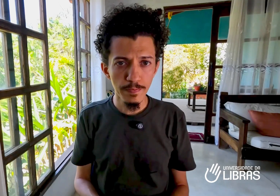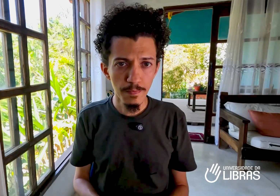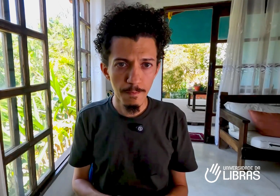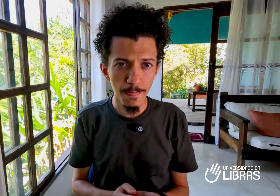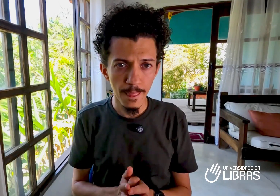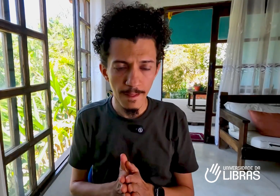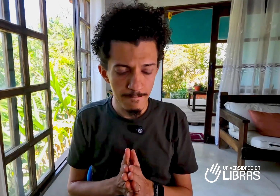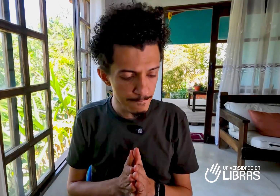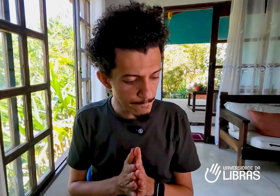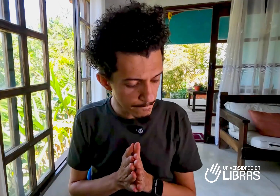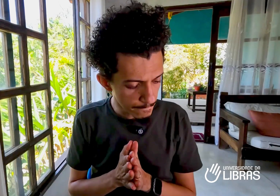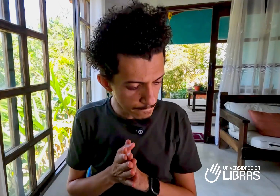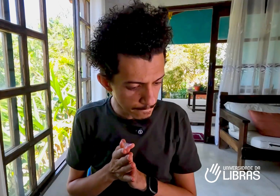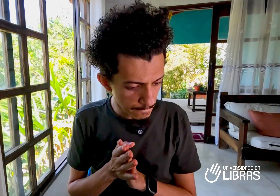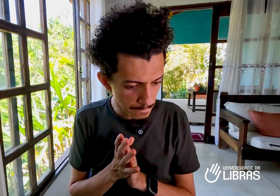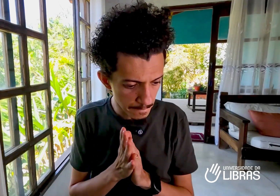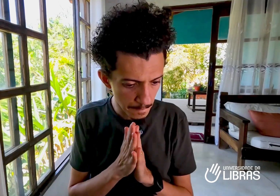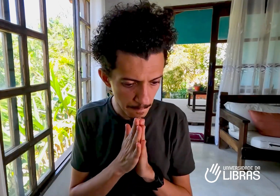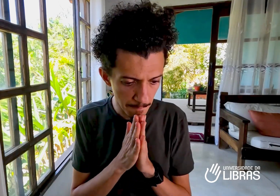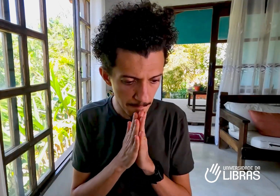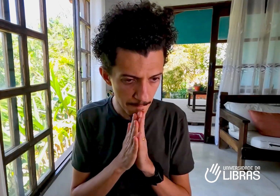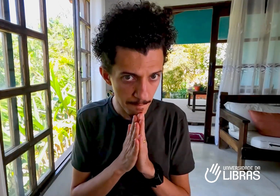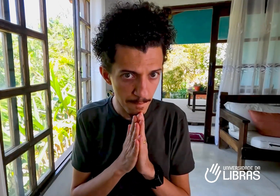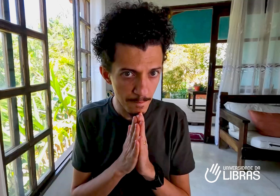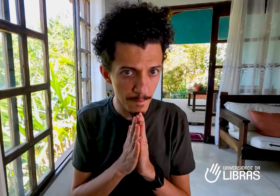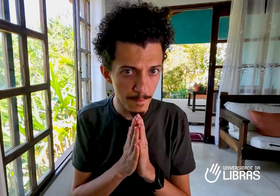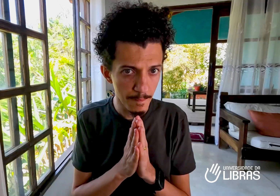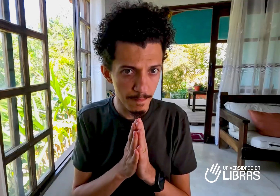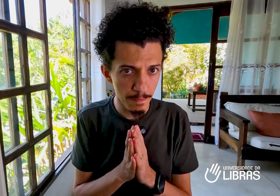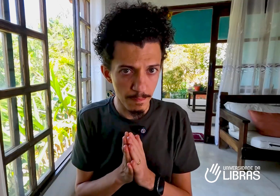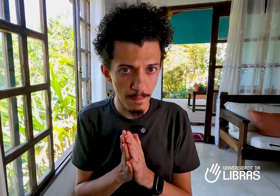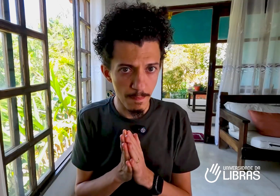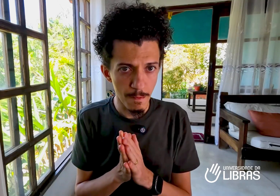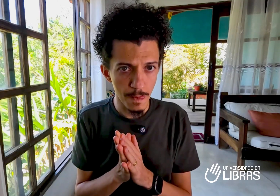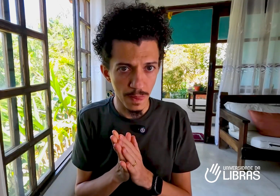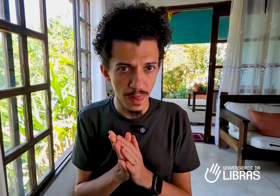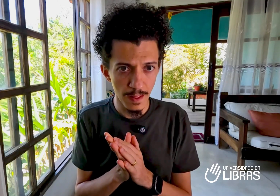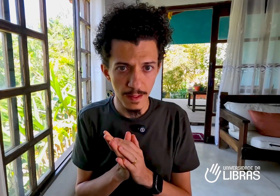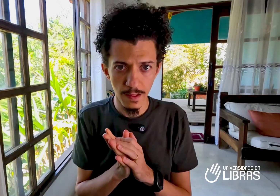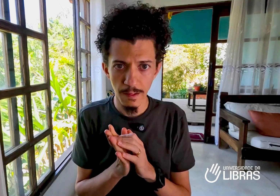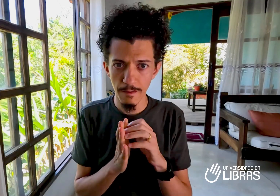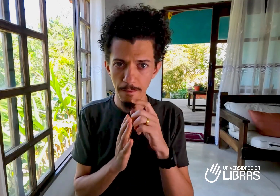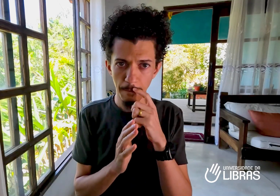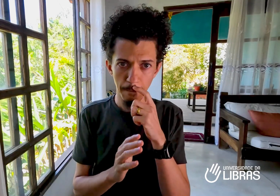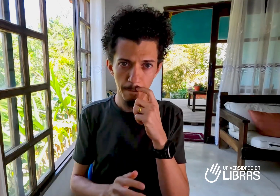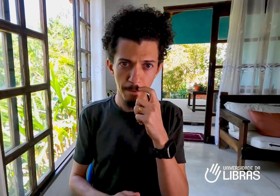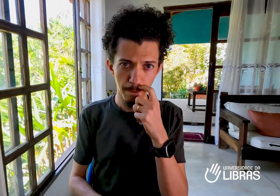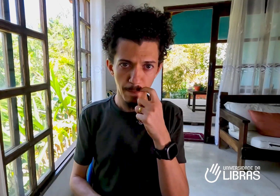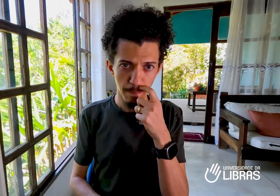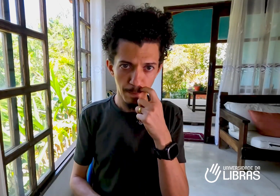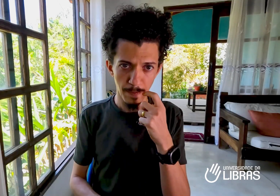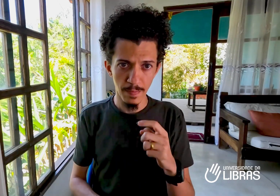para melhorar cada vez mais a minha comunicação em Libras? Como essas duas coisas se ligam uma à outra?